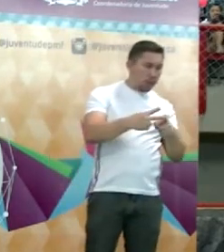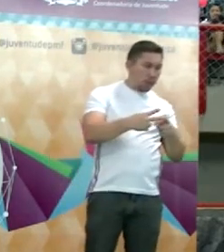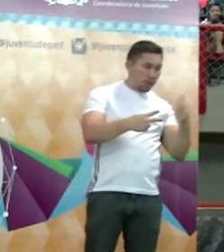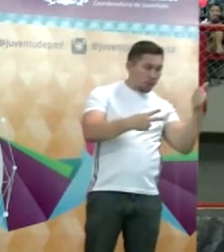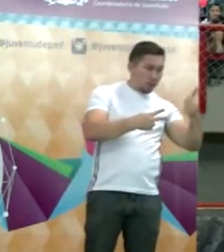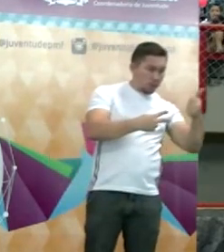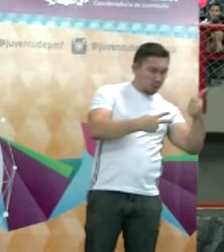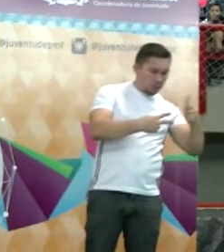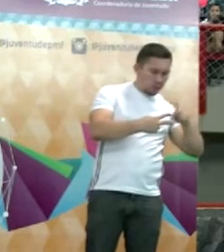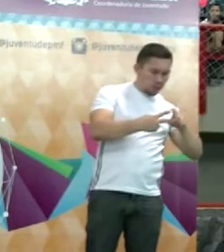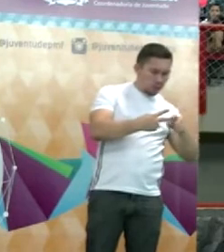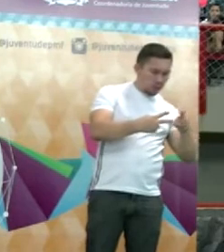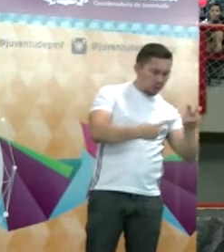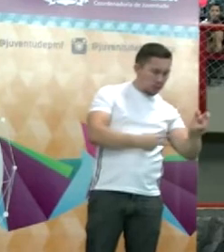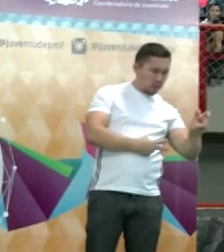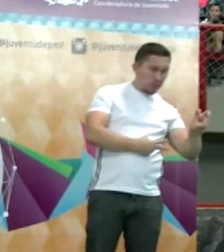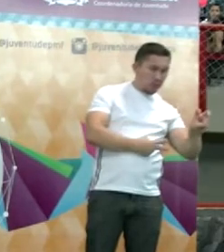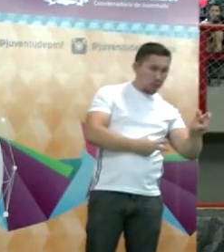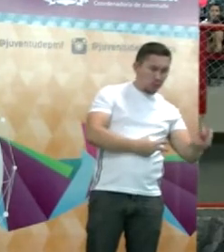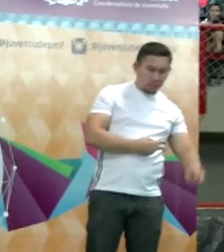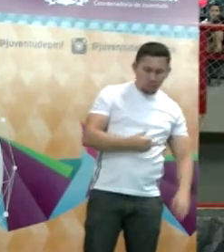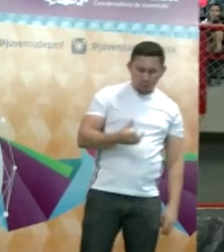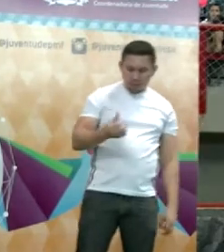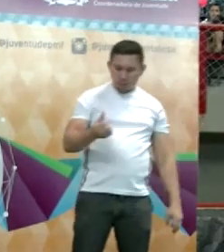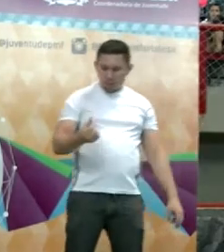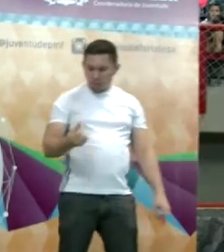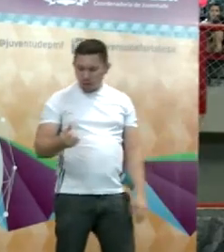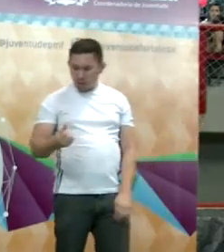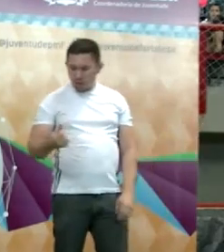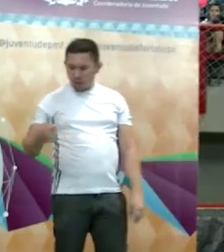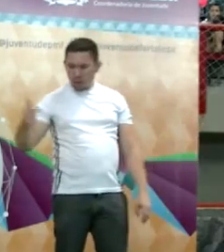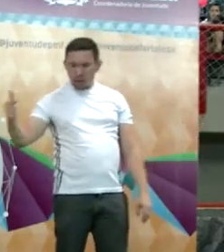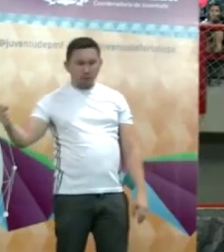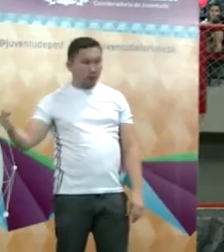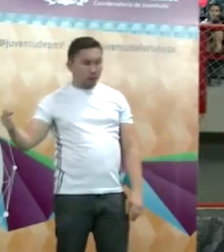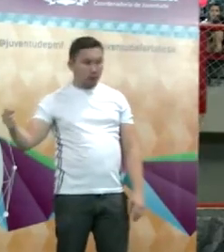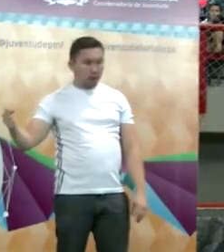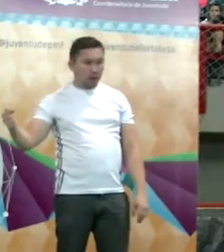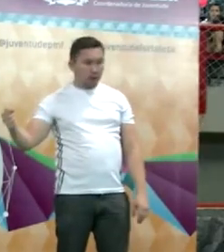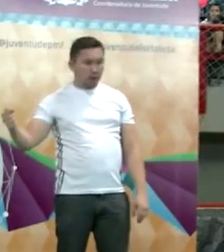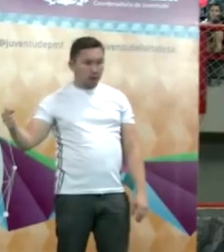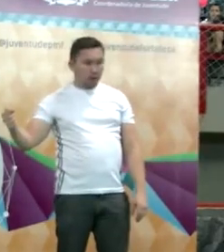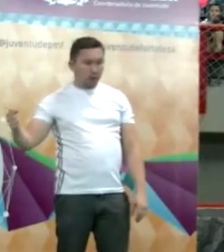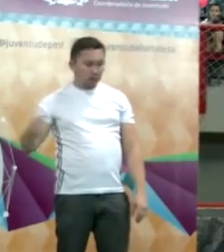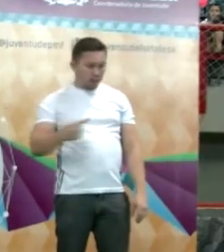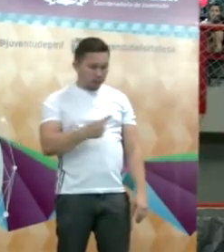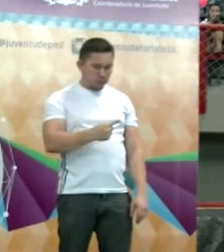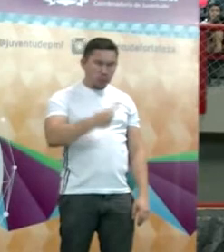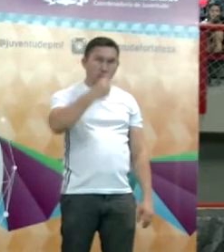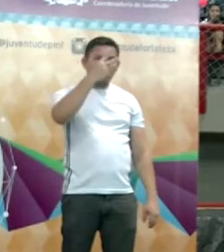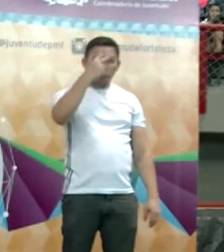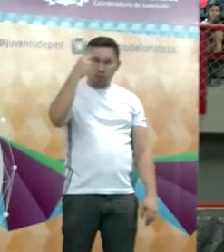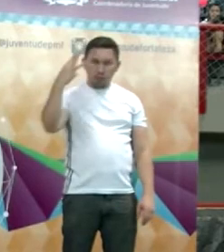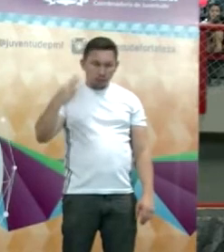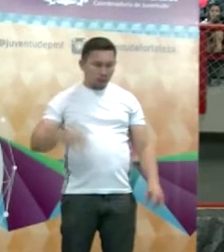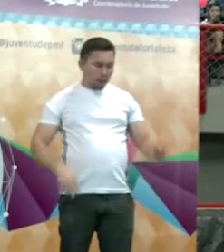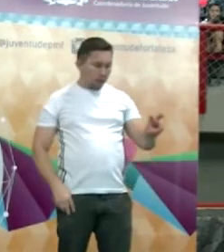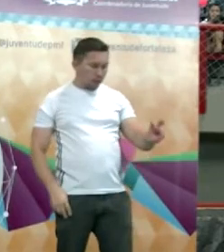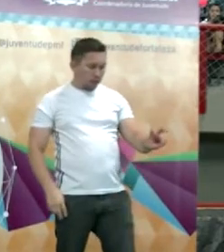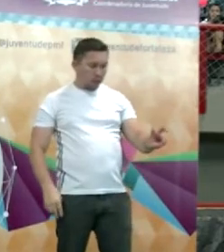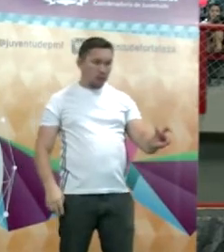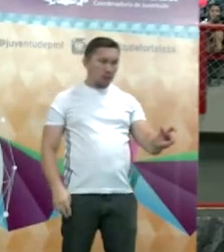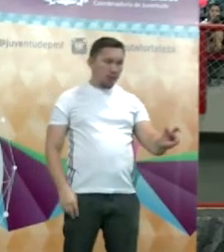primeiro ângulo, vai ter 6 no segundo e vai ter 7 no terceiro. É ou não é? Se tiver o 5 duas